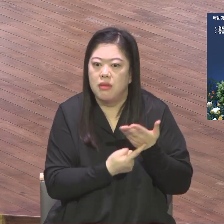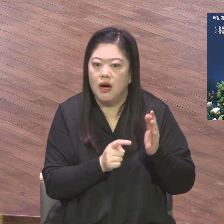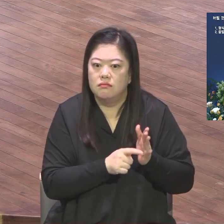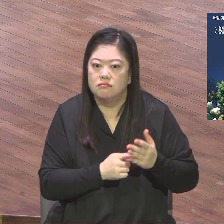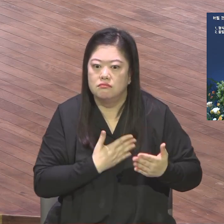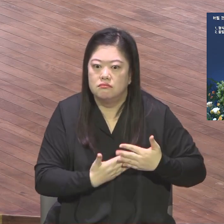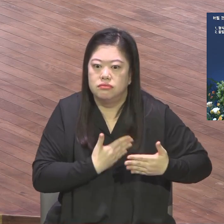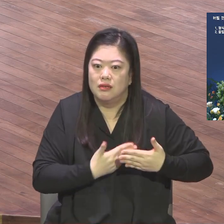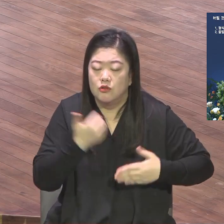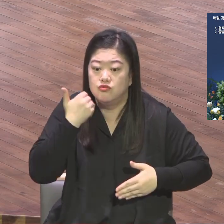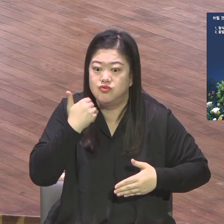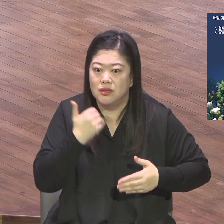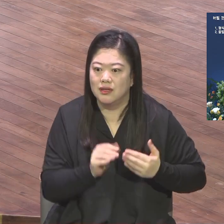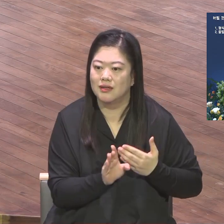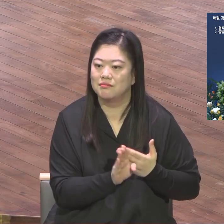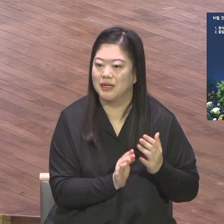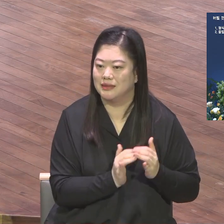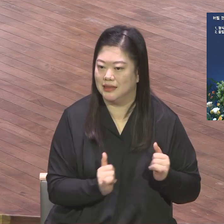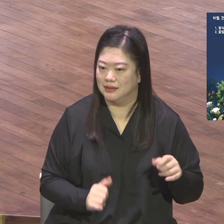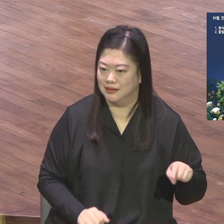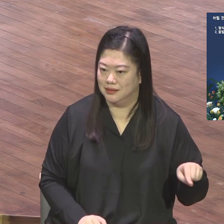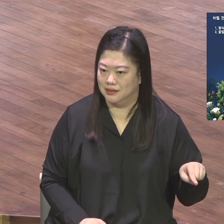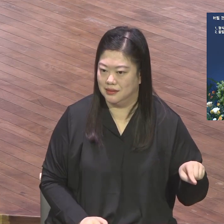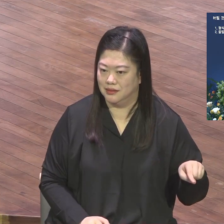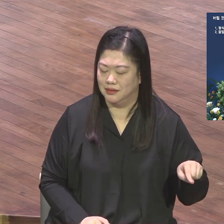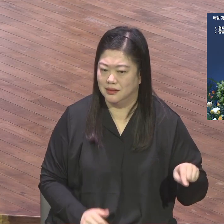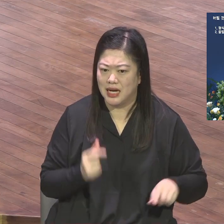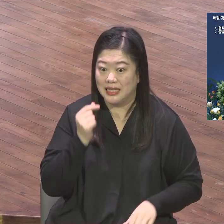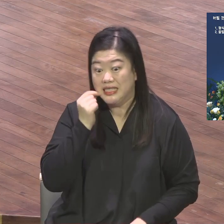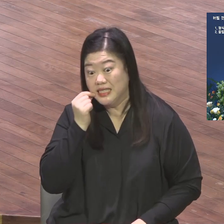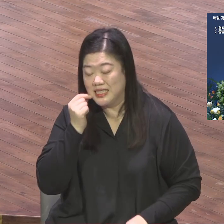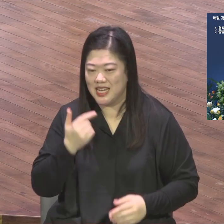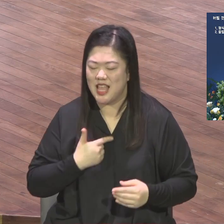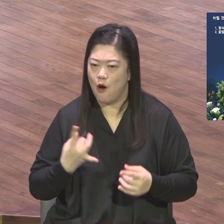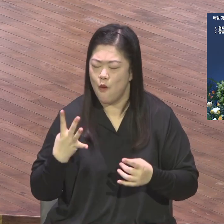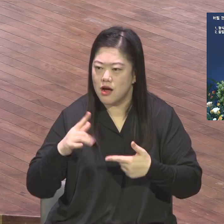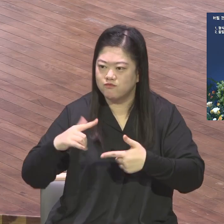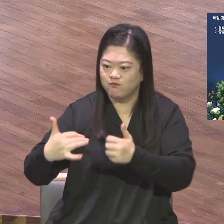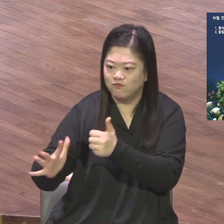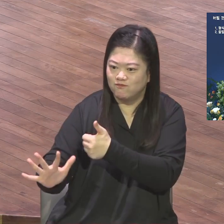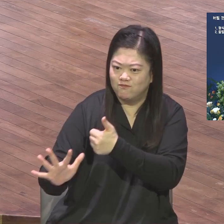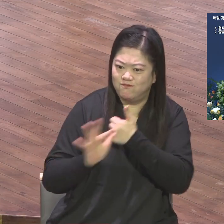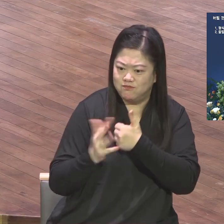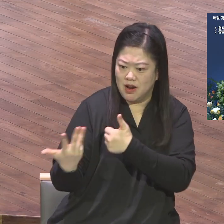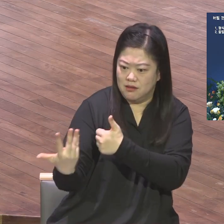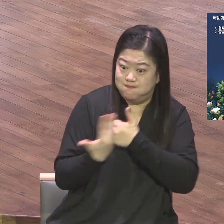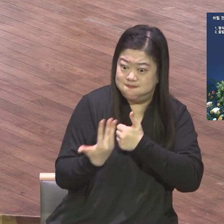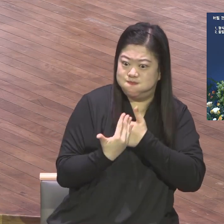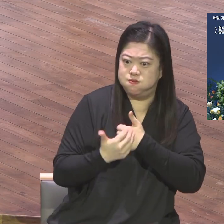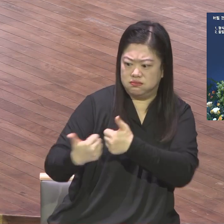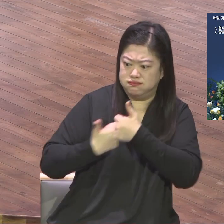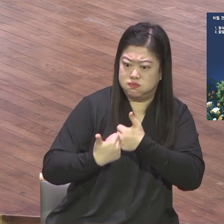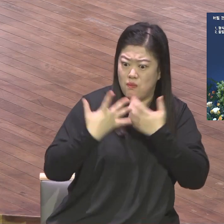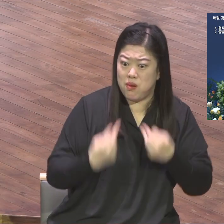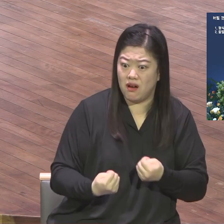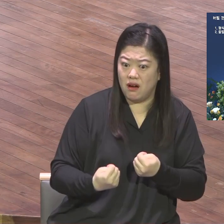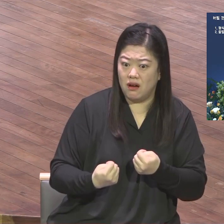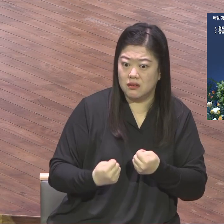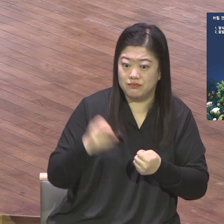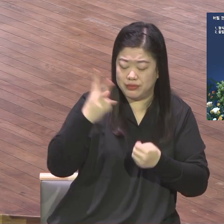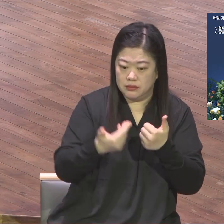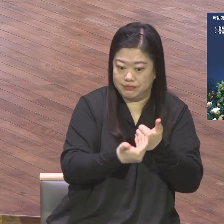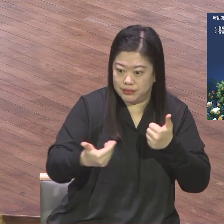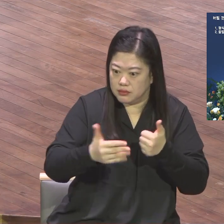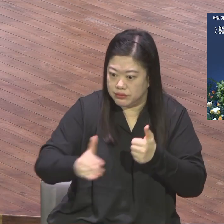세력들. 그들이 바로 유대 지도자였던 바리새인 서기관들. 큰일 났어. 자기들이 지도자인데. 자기들이